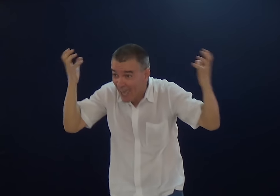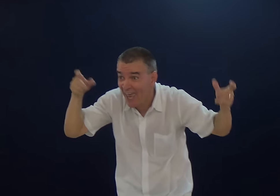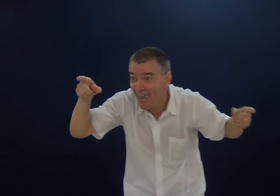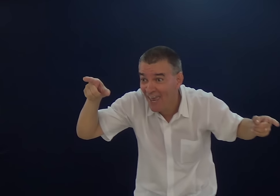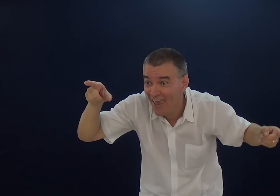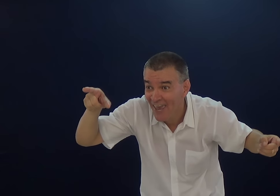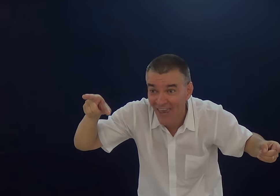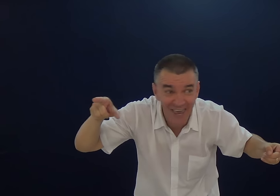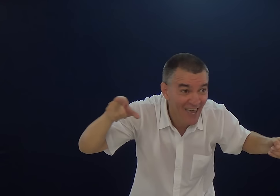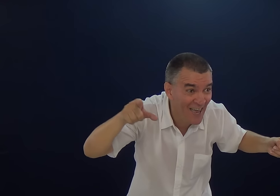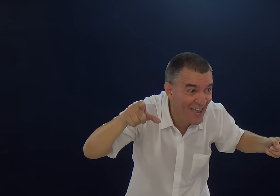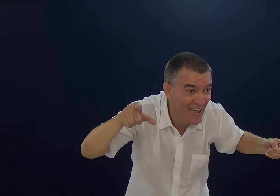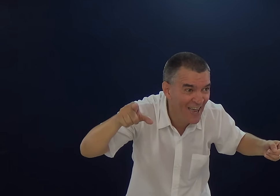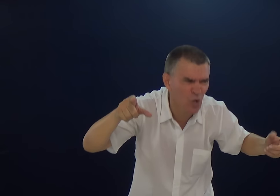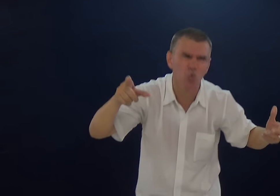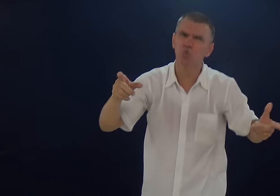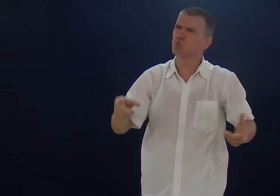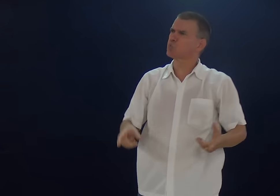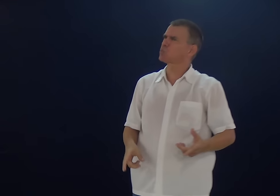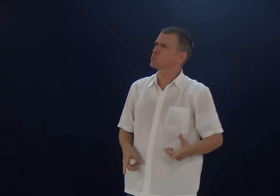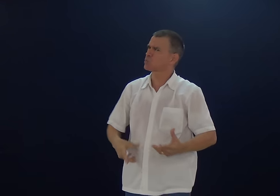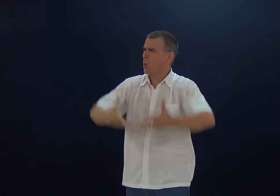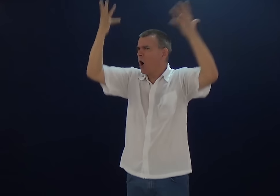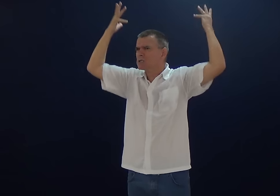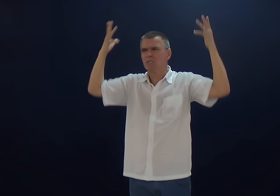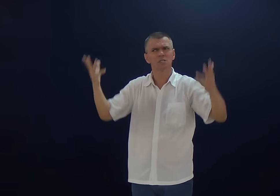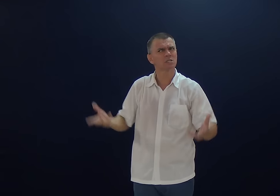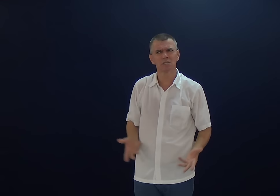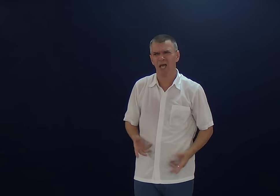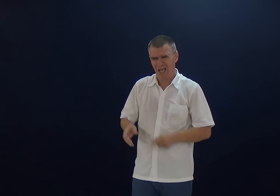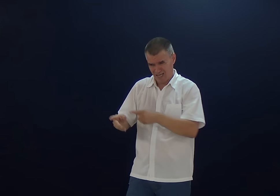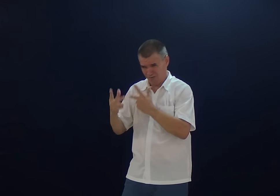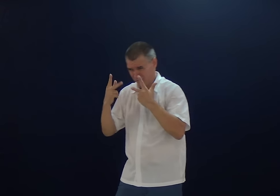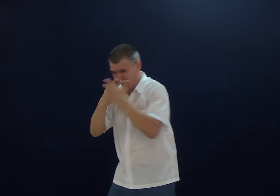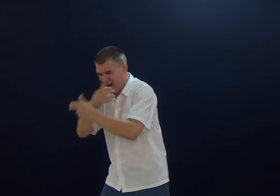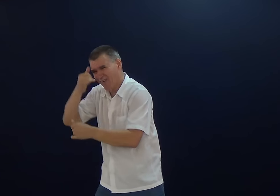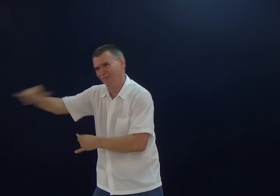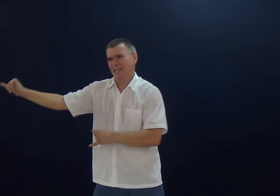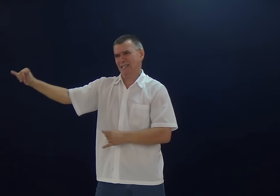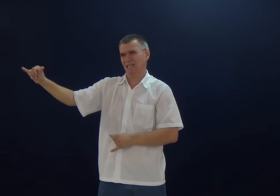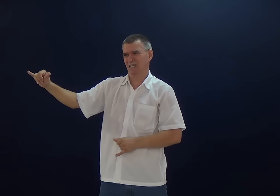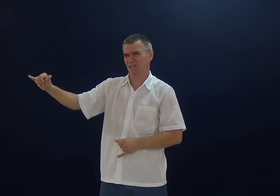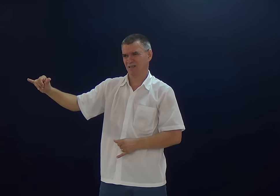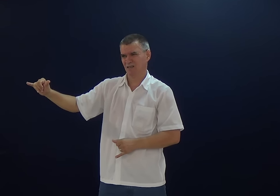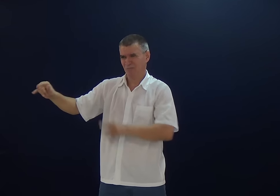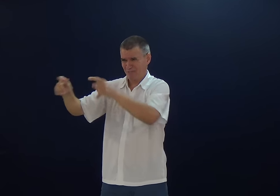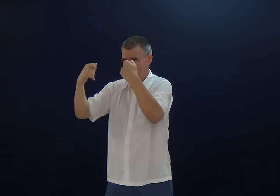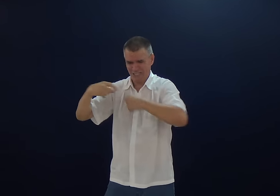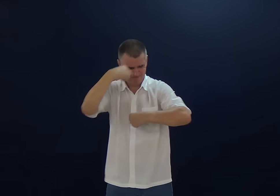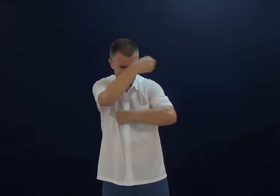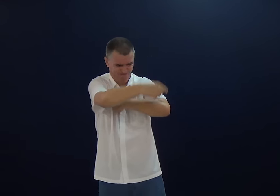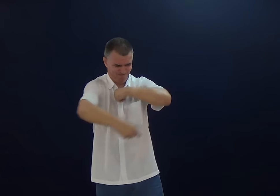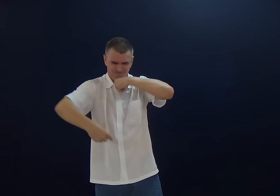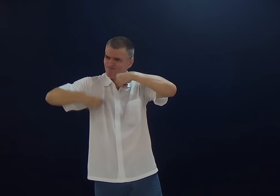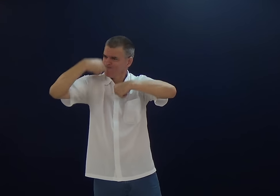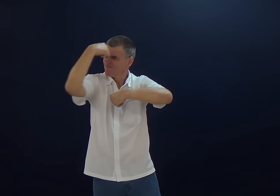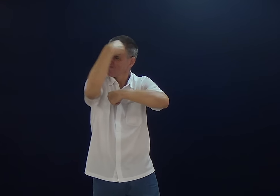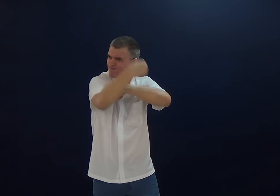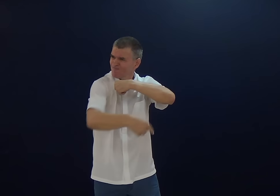Amém você quer encontrar-se com Jesus Nossa eu fico imaginando isso nós nos encontramos com Jesus